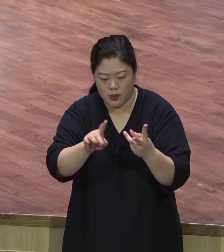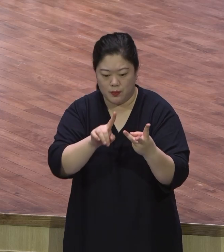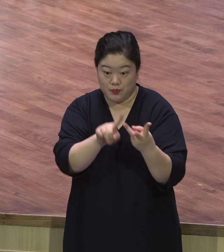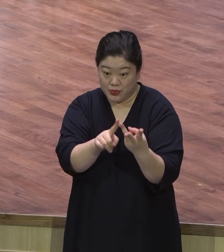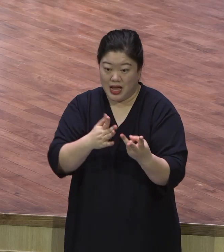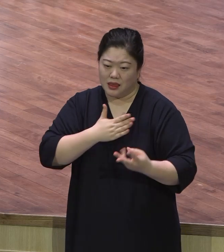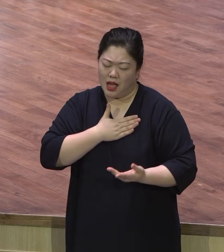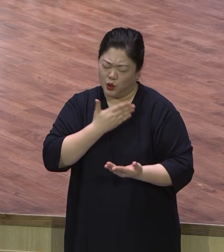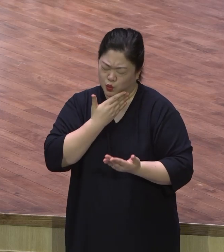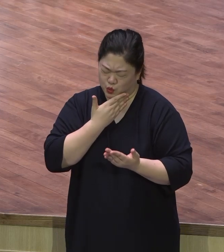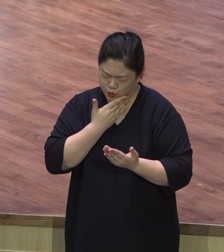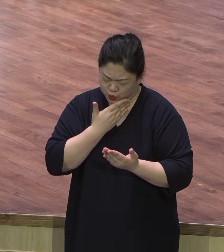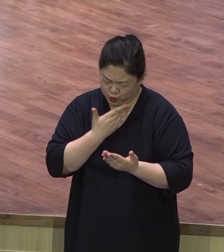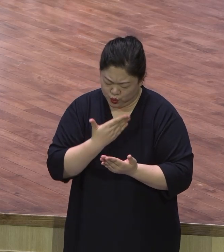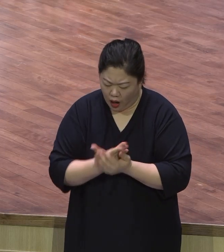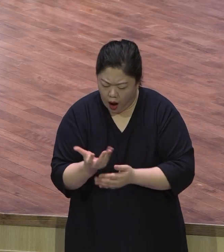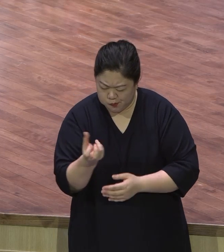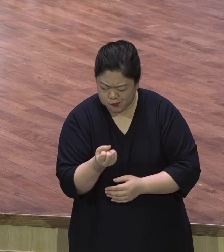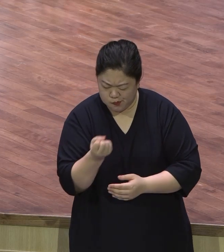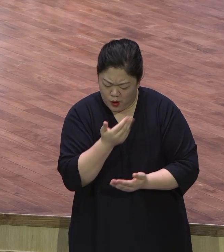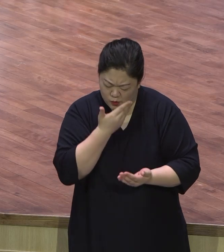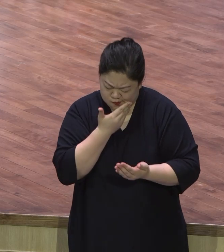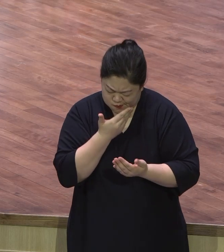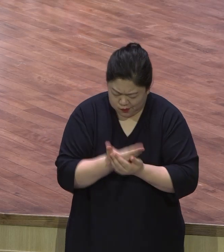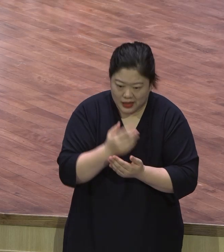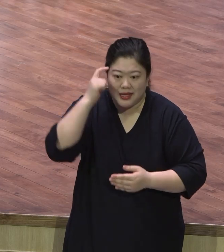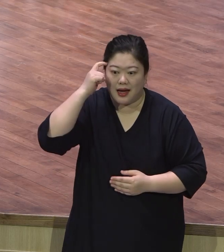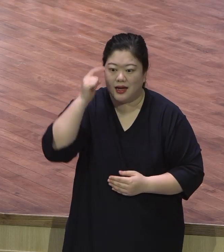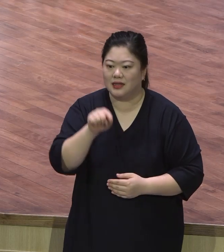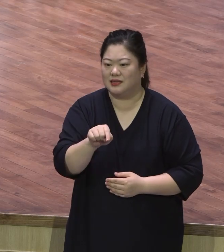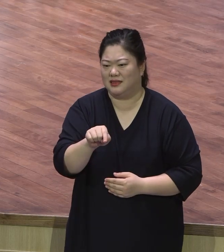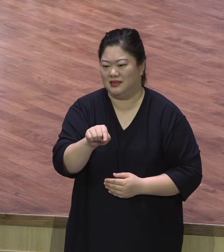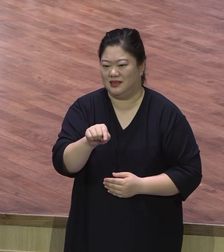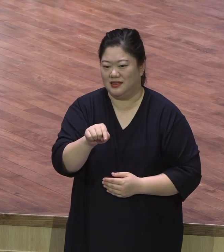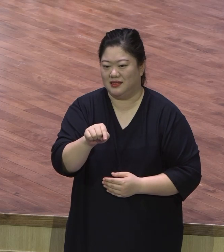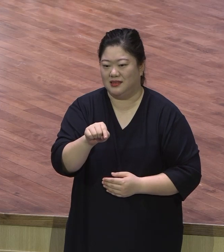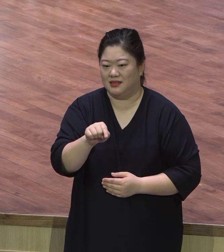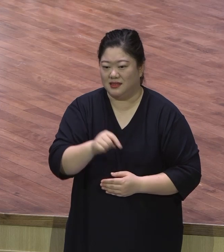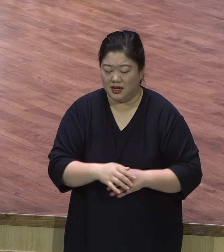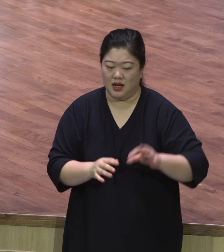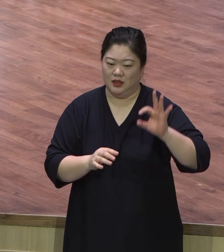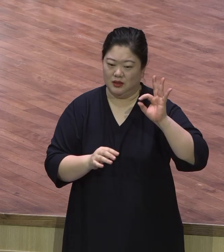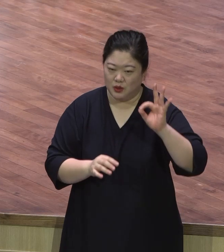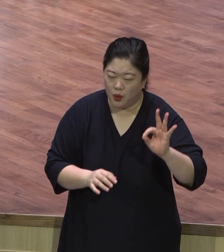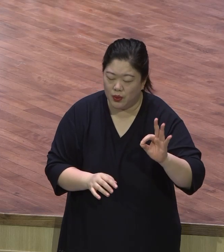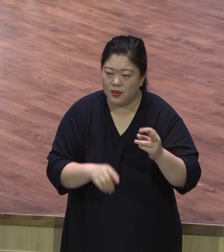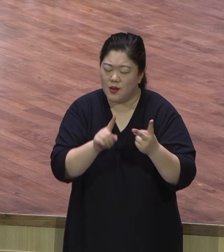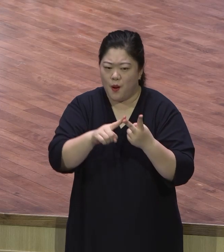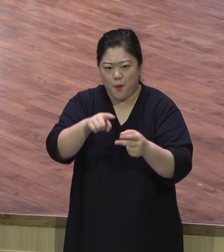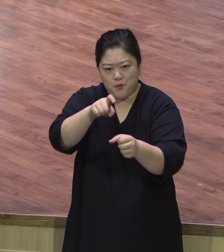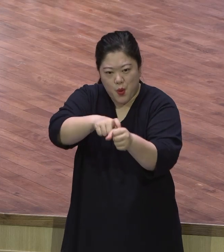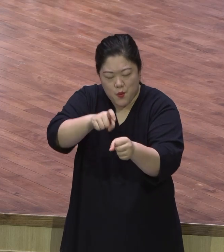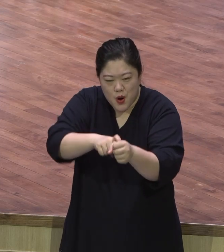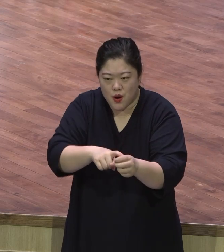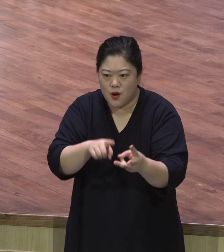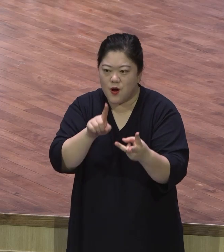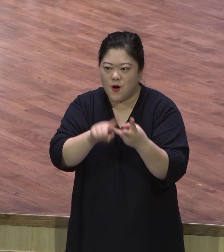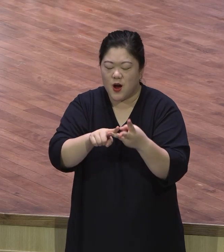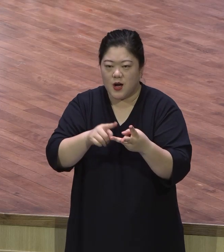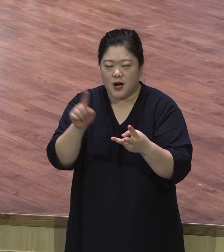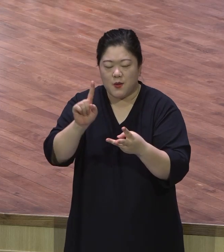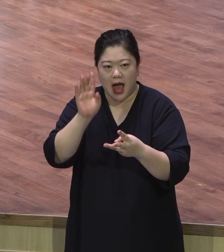가장 소중하게 생각하는 것. 내 인생의 목적으로 삶는 것. 다시